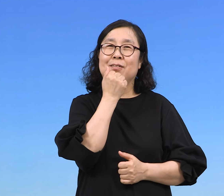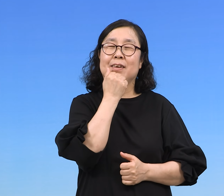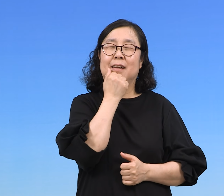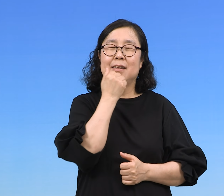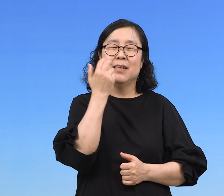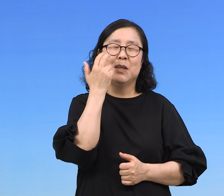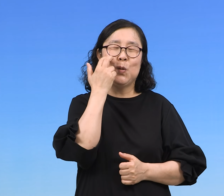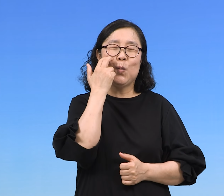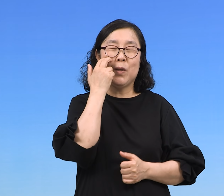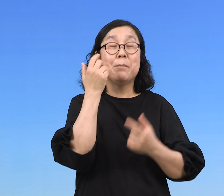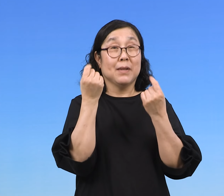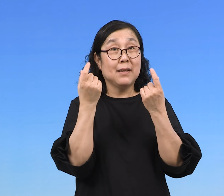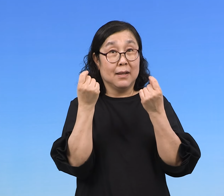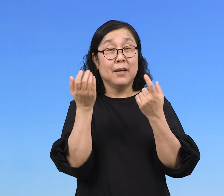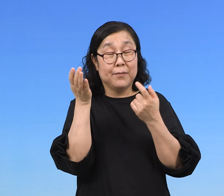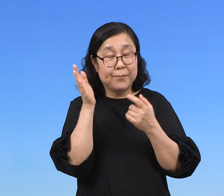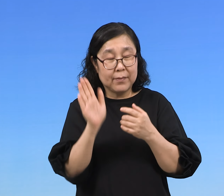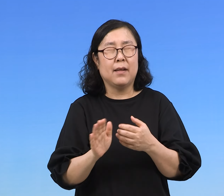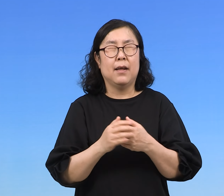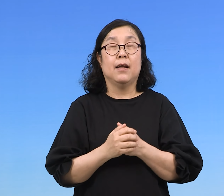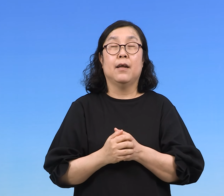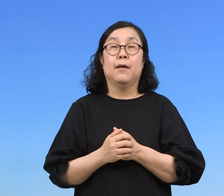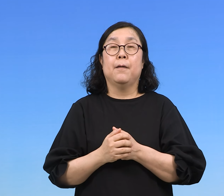이 웃기려고 만든 이야기겠죠, 그죠?